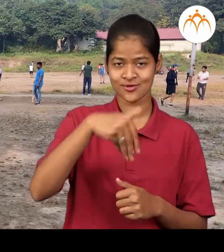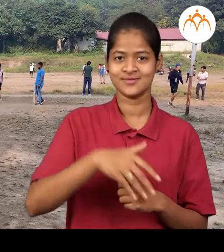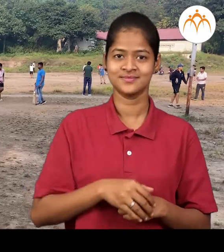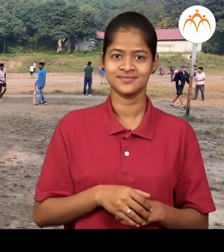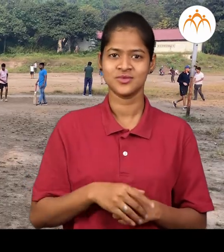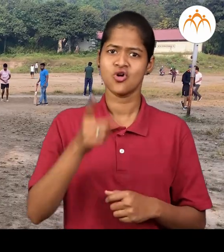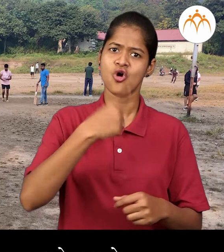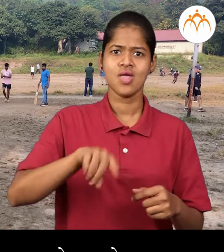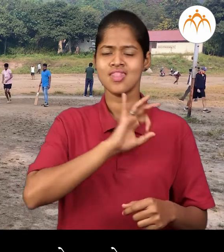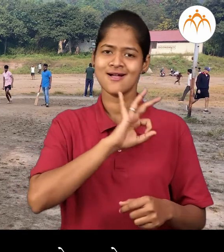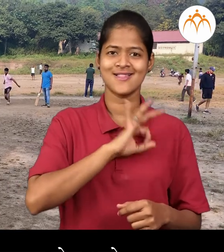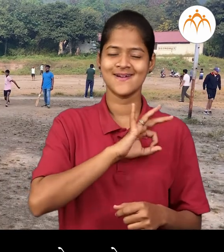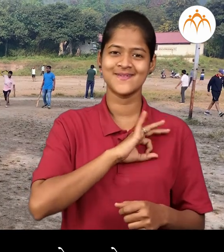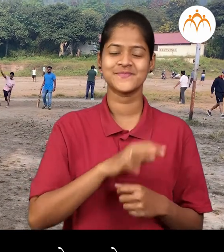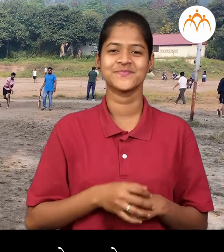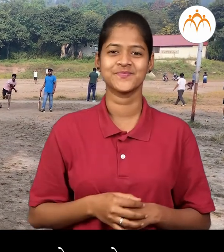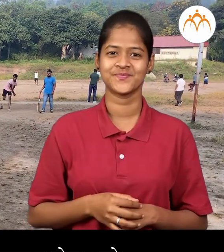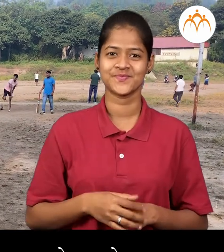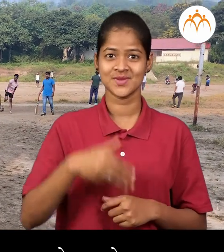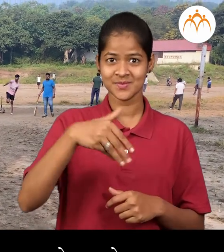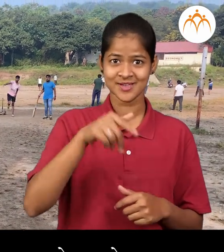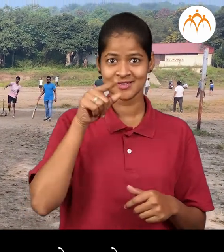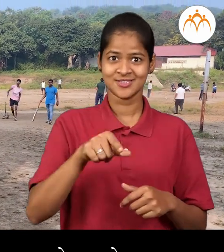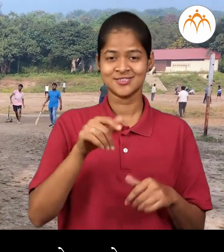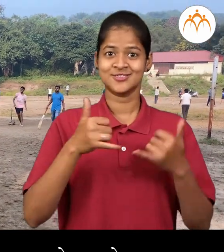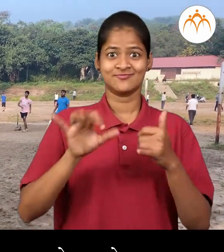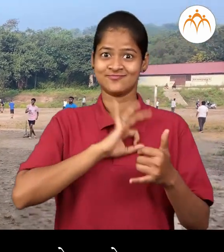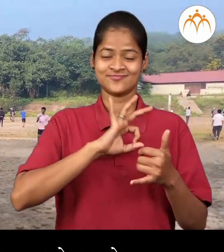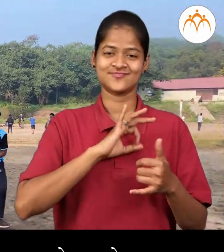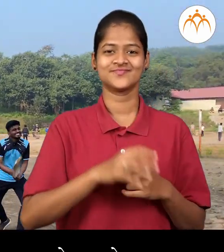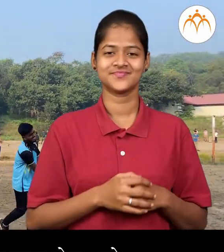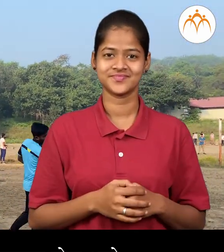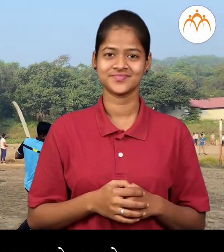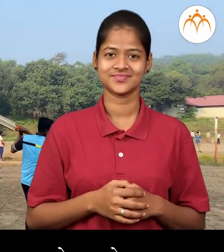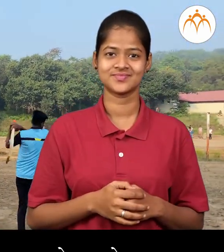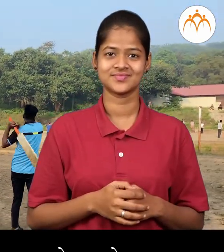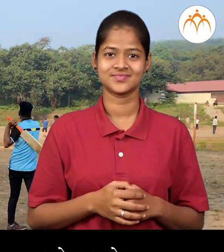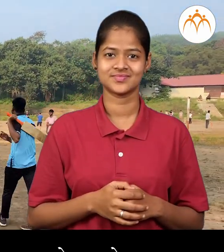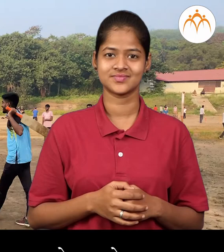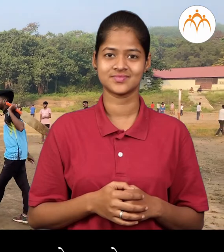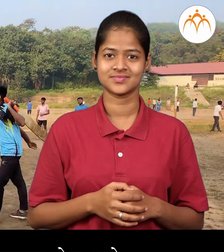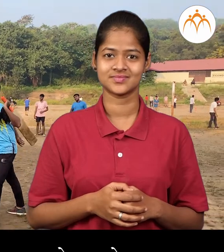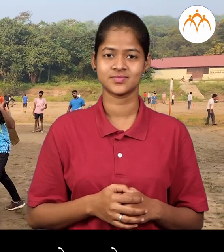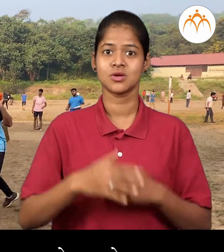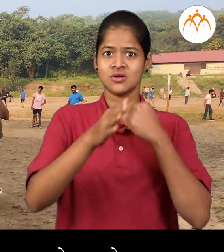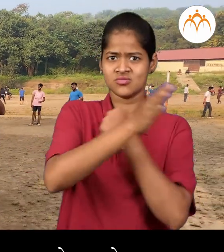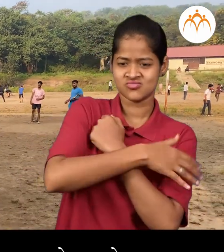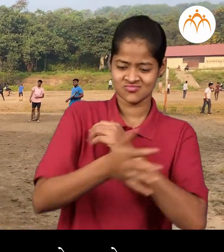क्रिकेट प्लेयर सरवन सा क्रिकेट आवडता खुड़ाए